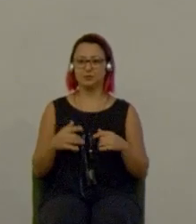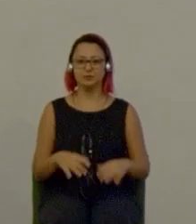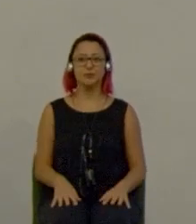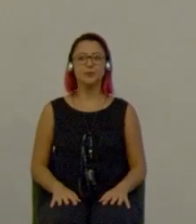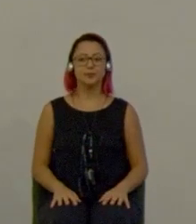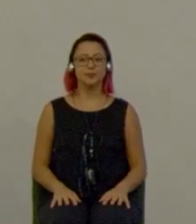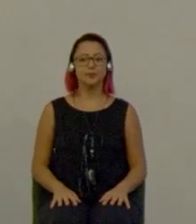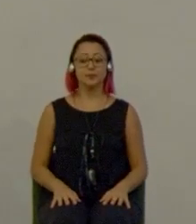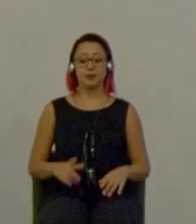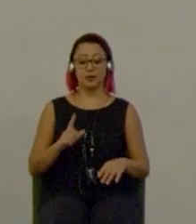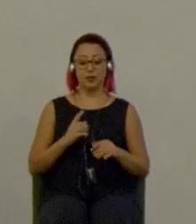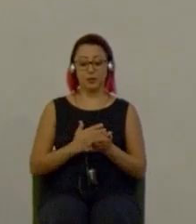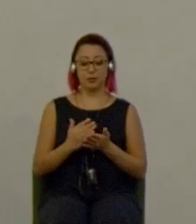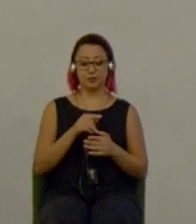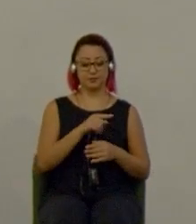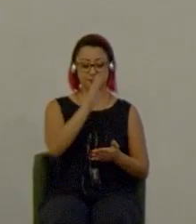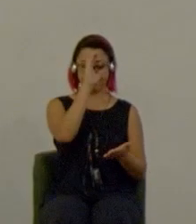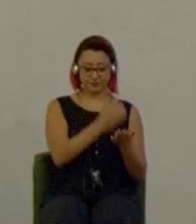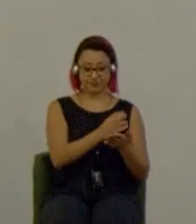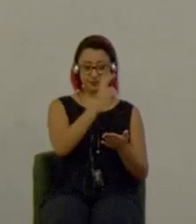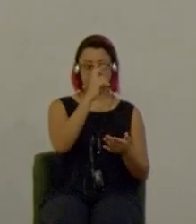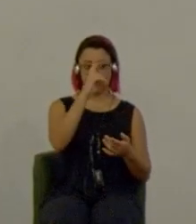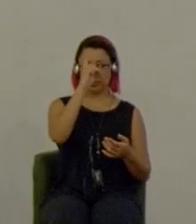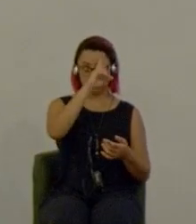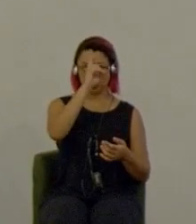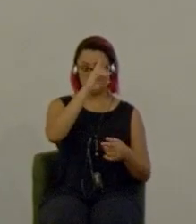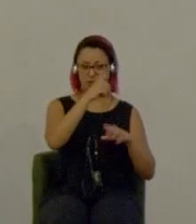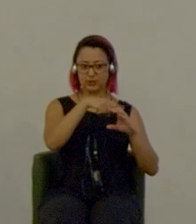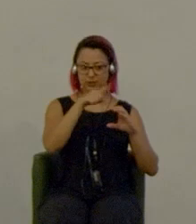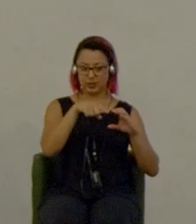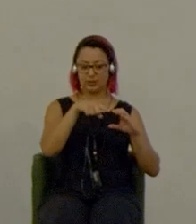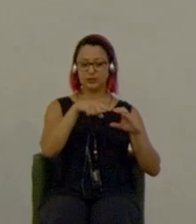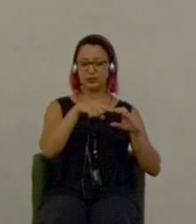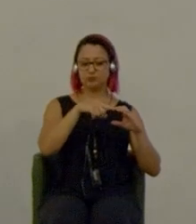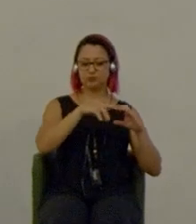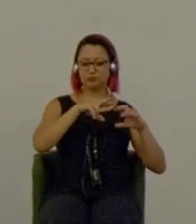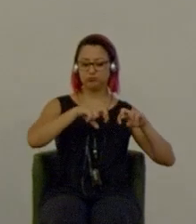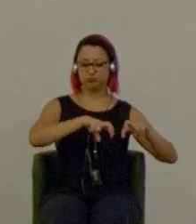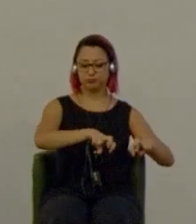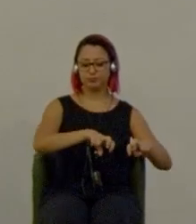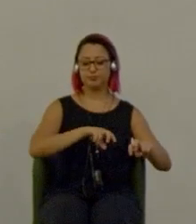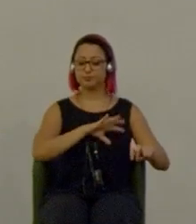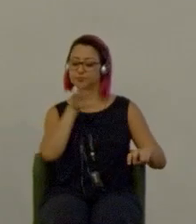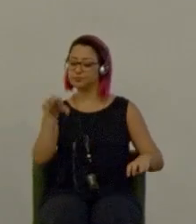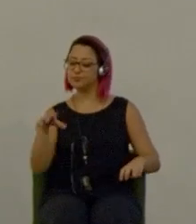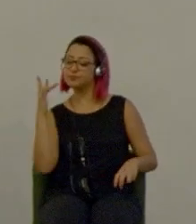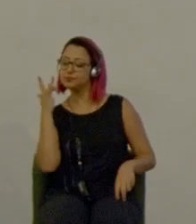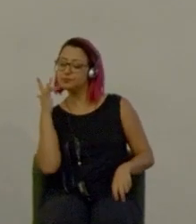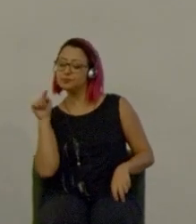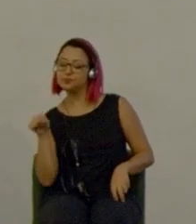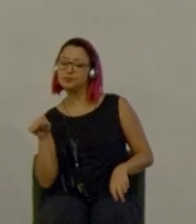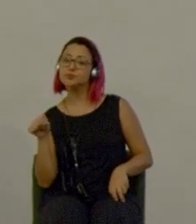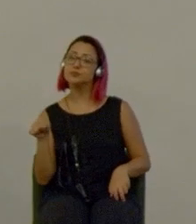sciences, très classique, et puis une compagnie de théâtre où je montais du répertoire classique. Et à un